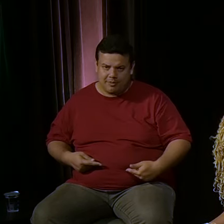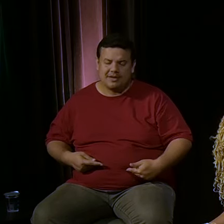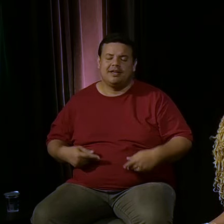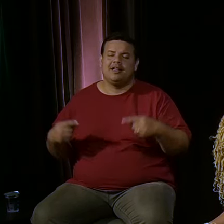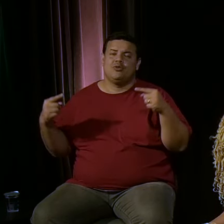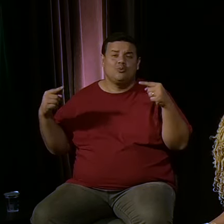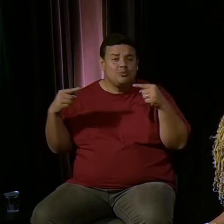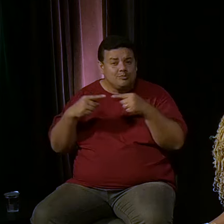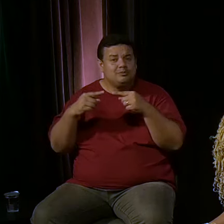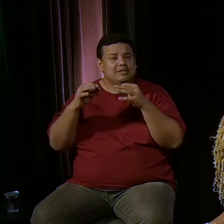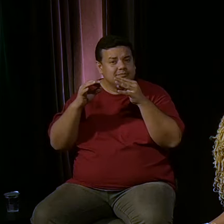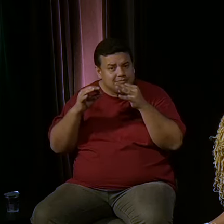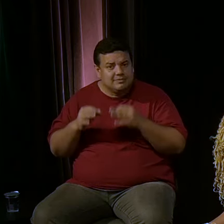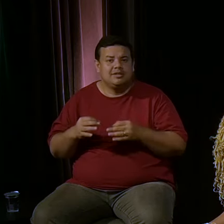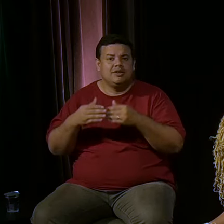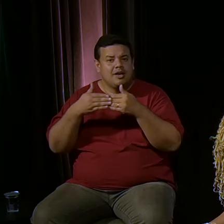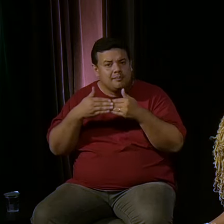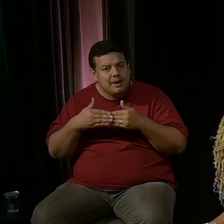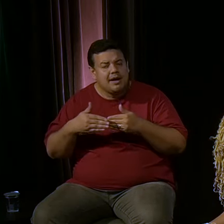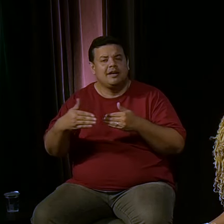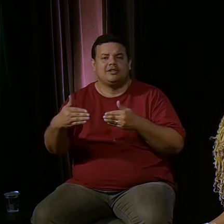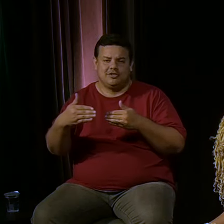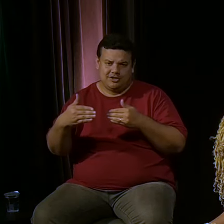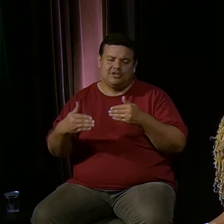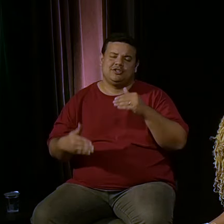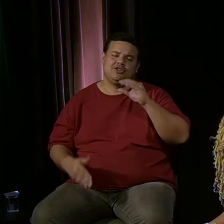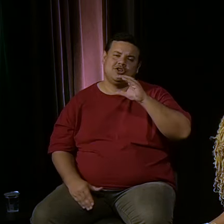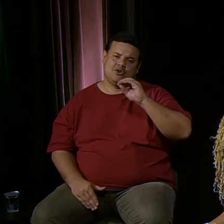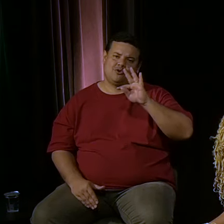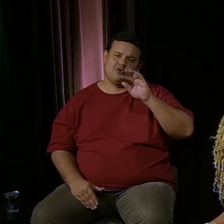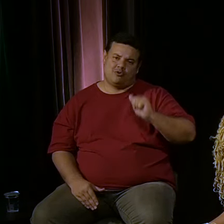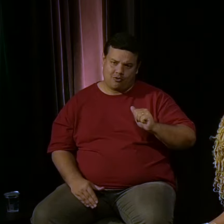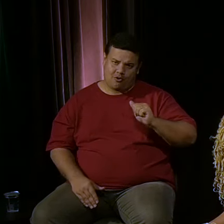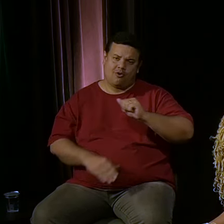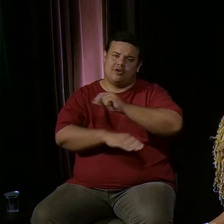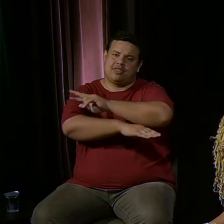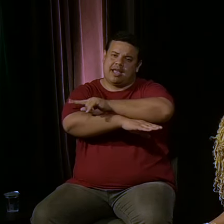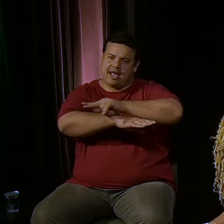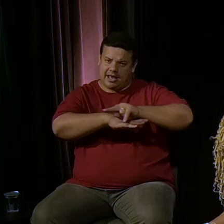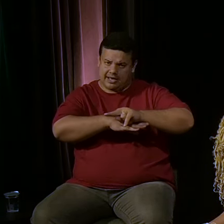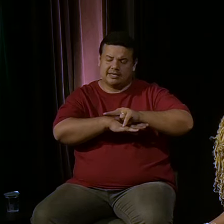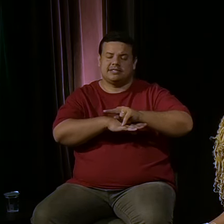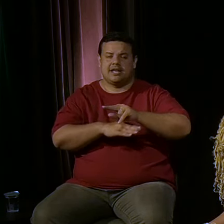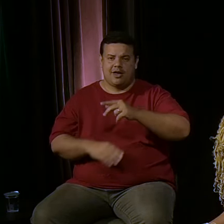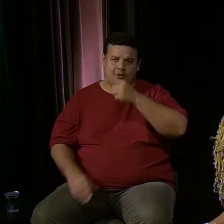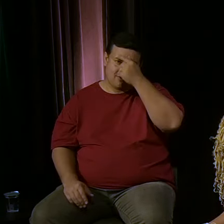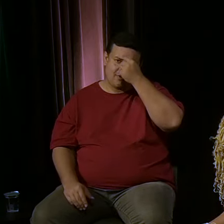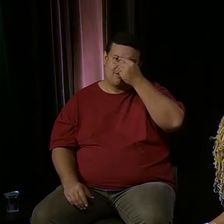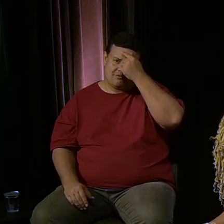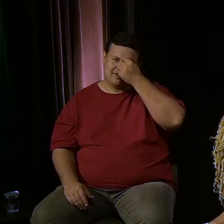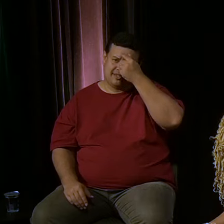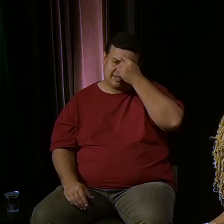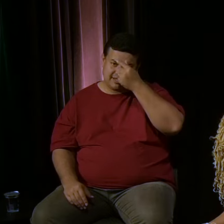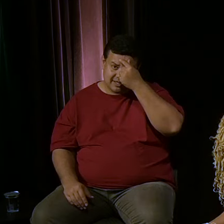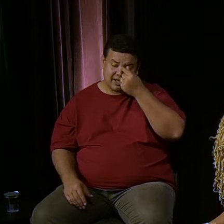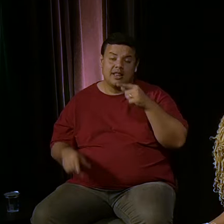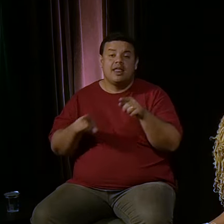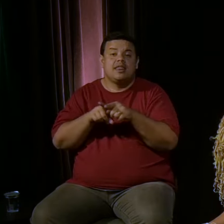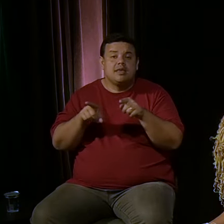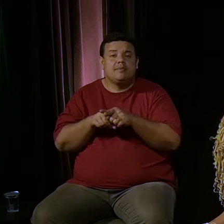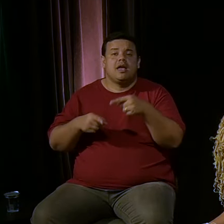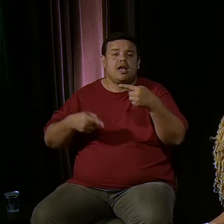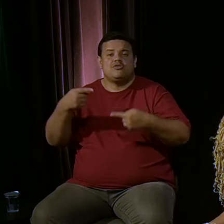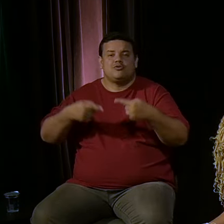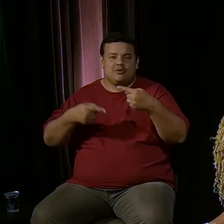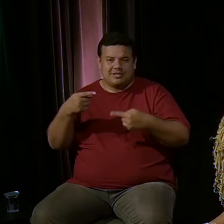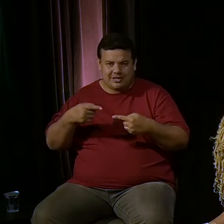relacionado diretamente a partir das cotas raciais nas universidades, mas trazendo a discussão que a Lélia